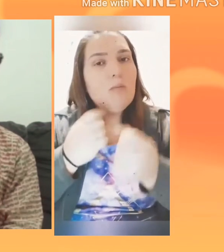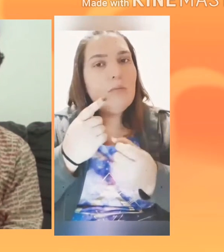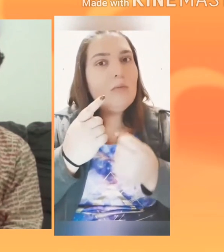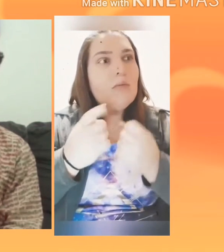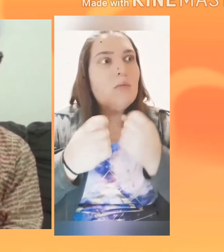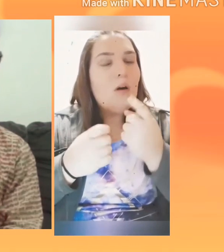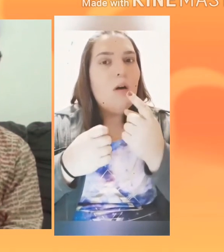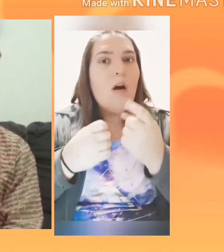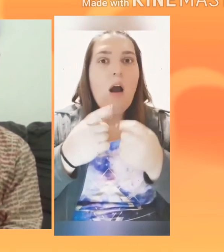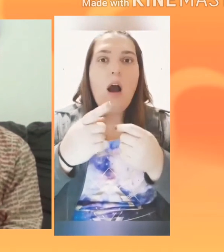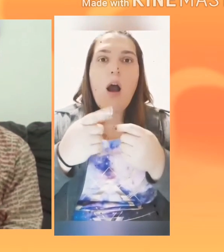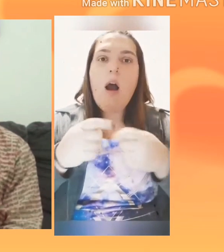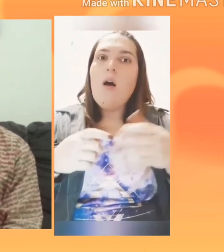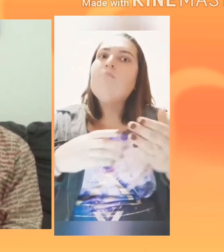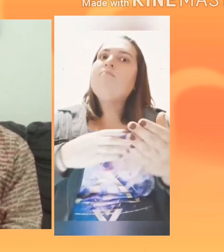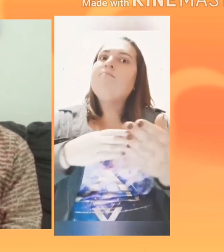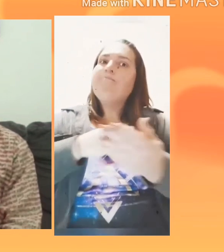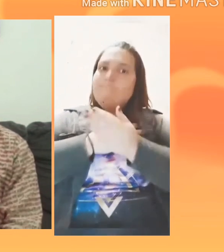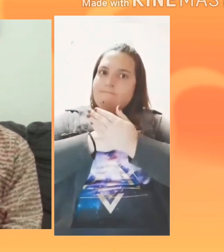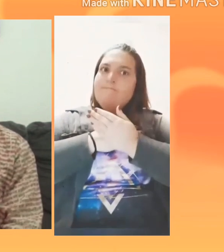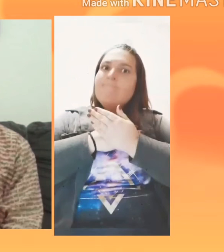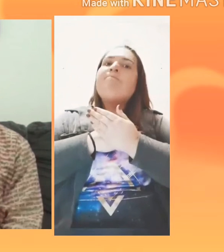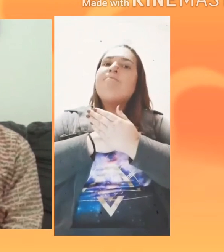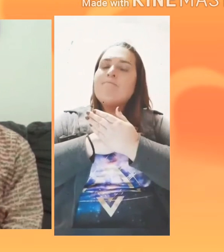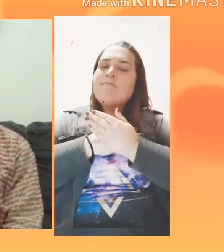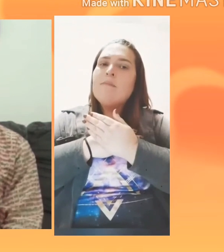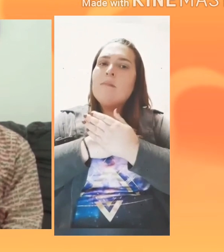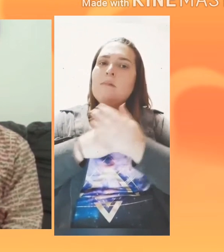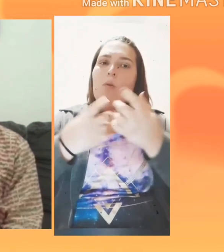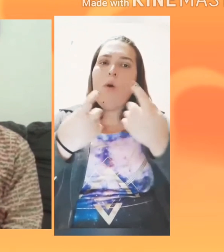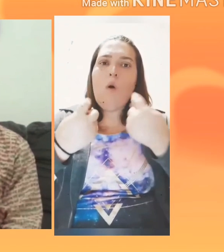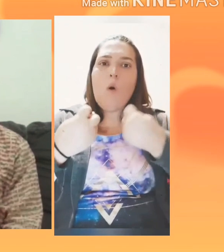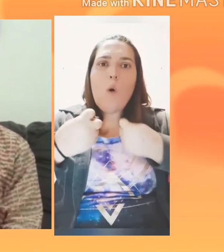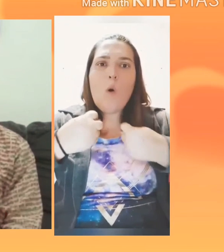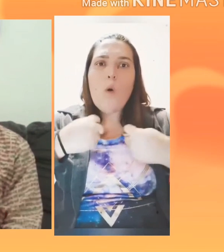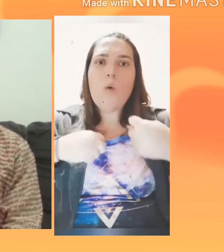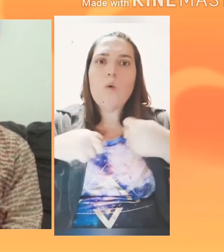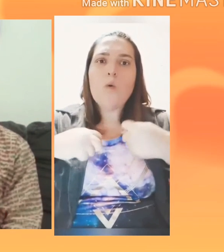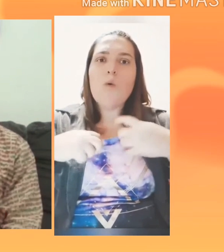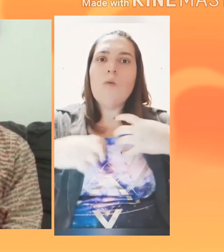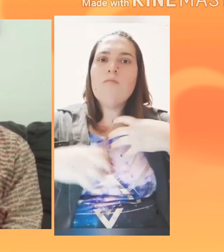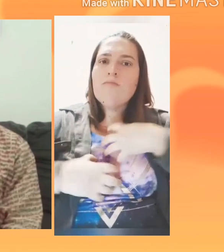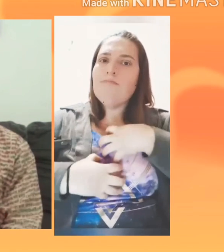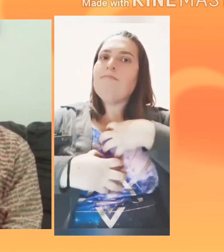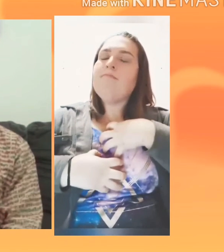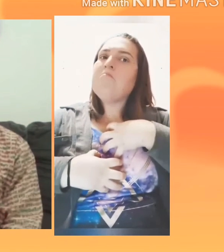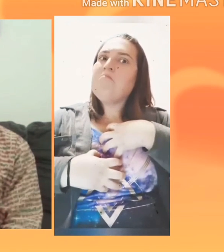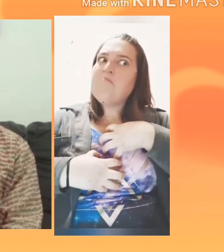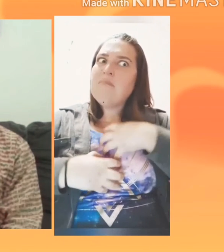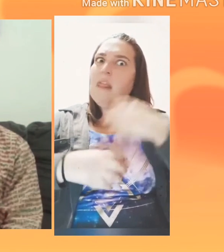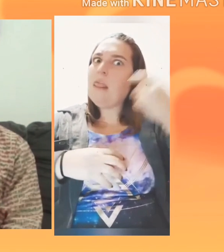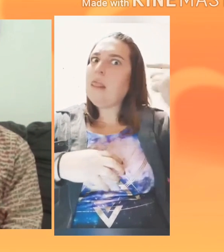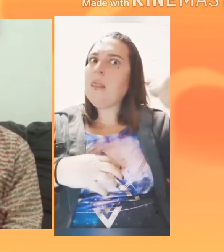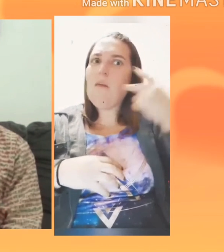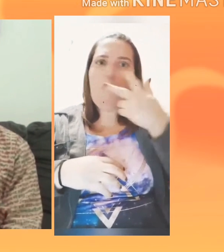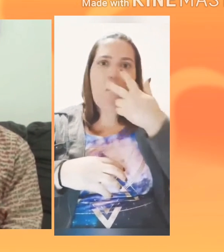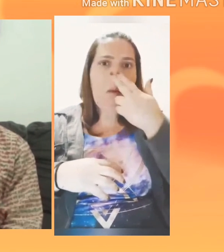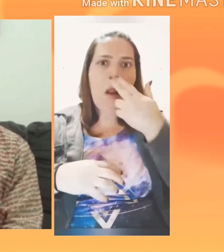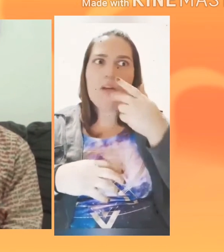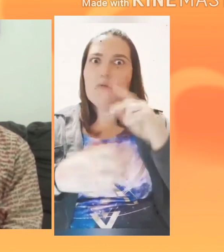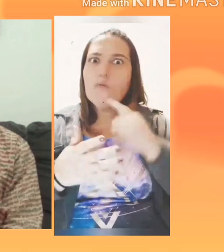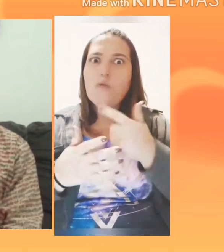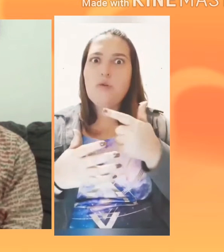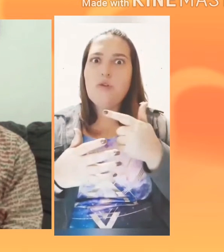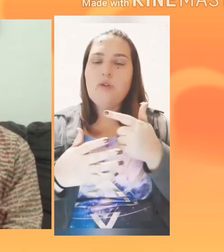aquelas poucas vezes, né, que eu pratiquei, aqueles ciclos de respiração me trouxeram uma estabilidade que eu não sentia